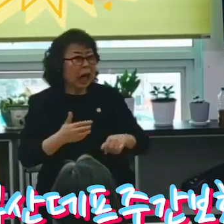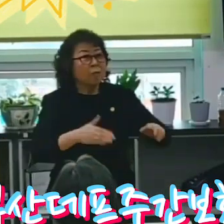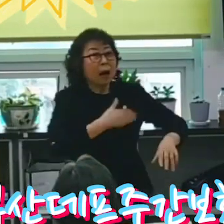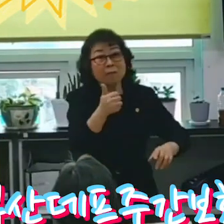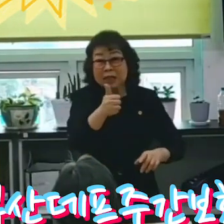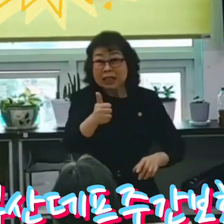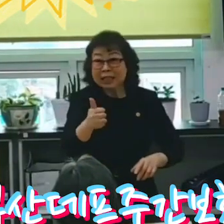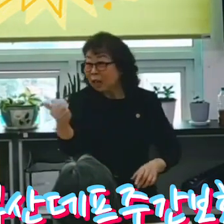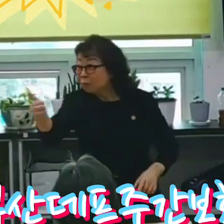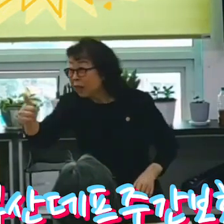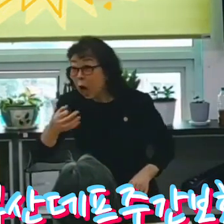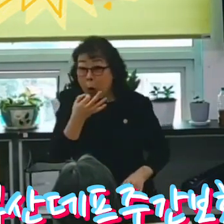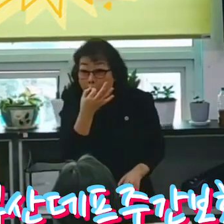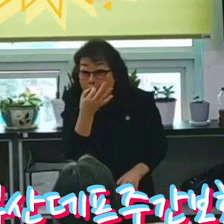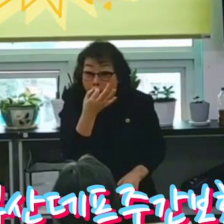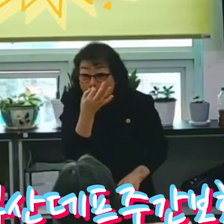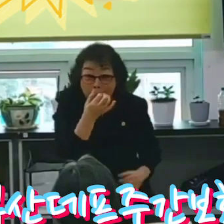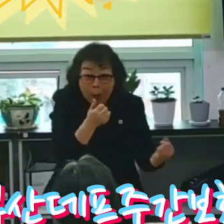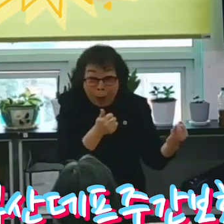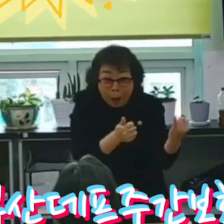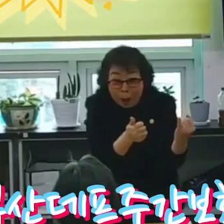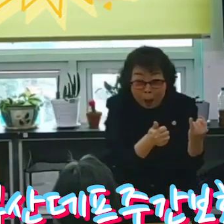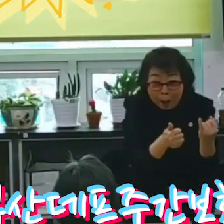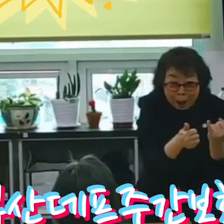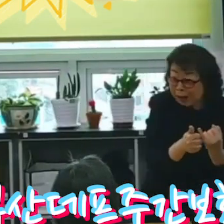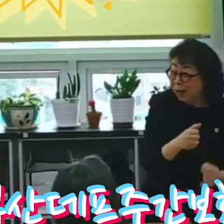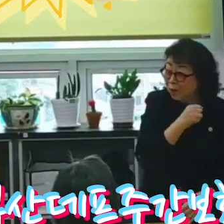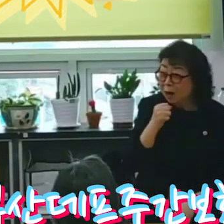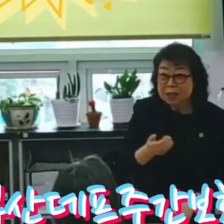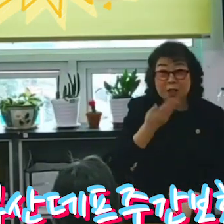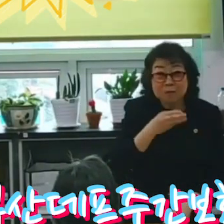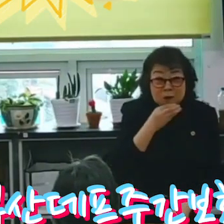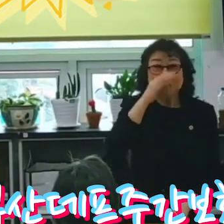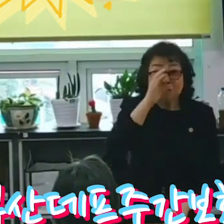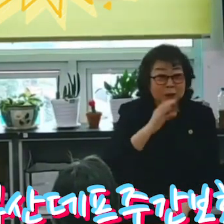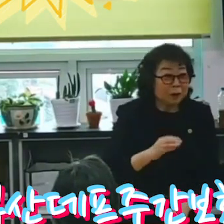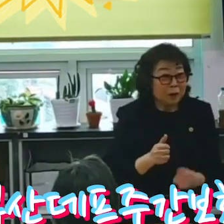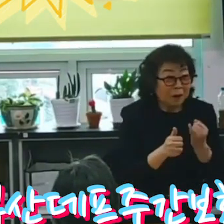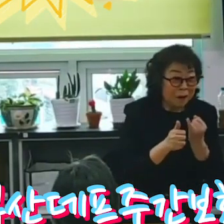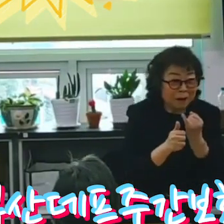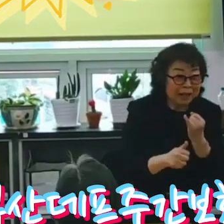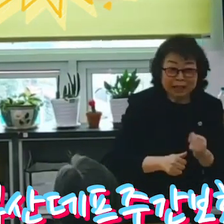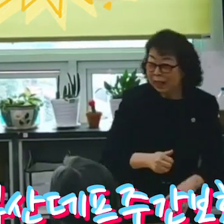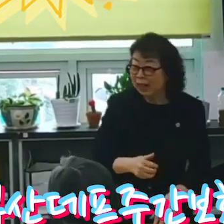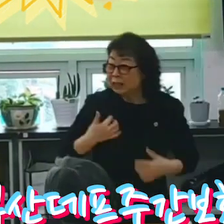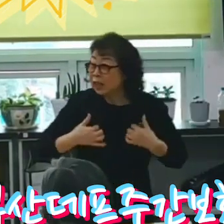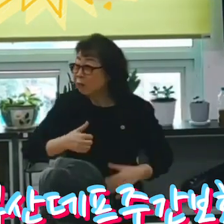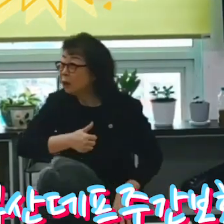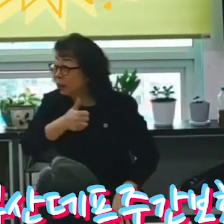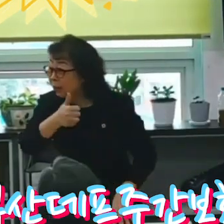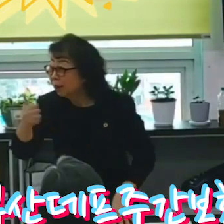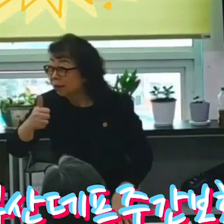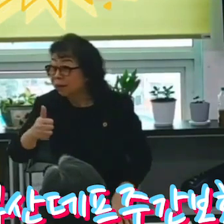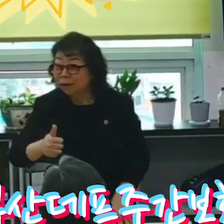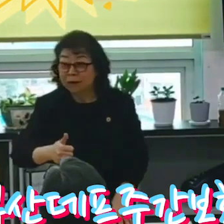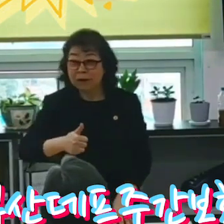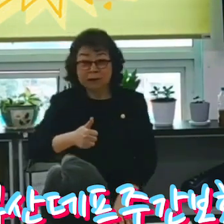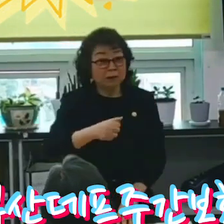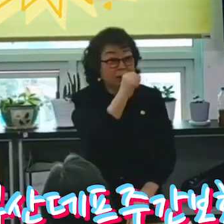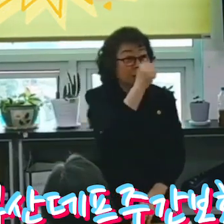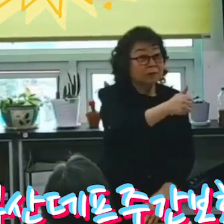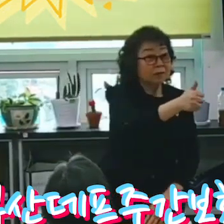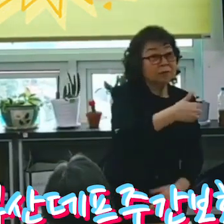사람은 솔직히 좋아하는 사람 만나서 맛있는 거 먹으러 가고, 예, 좋은 데 보러 가고,